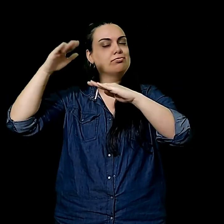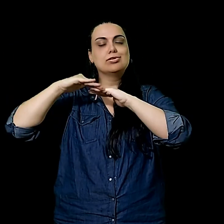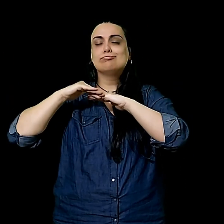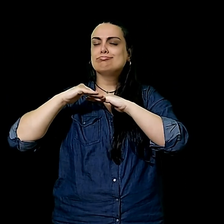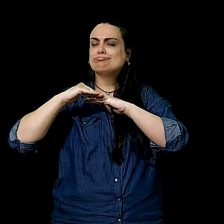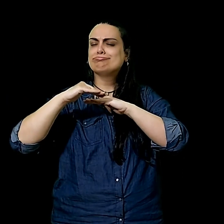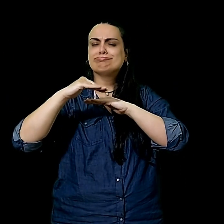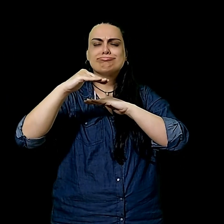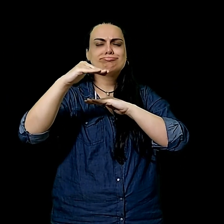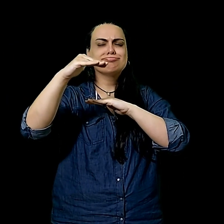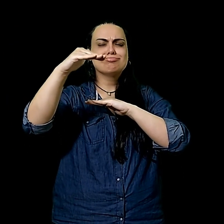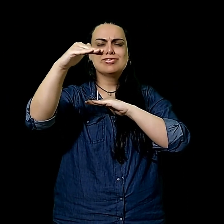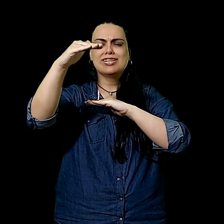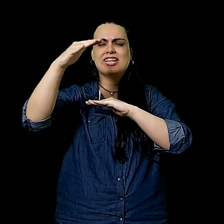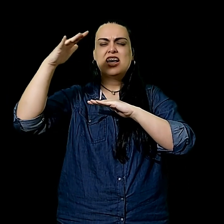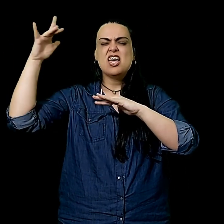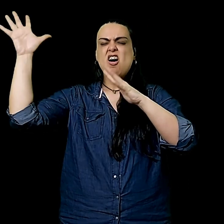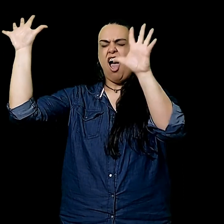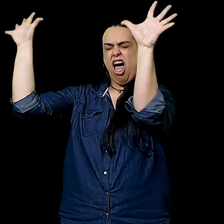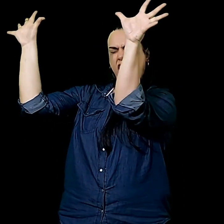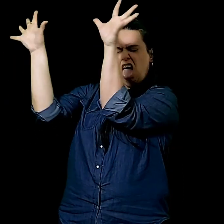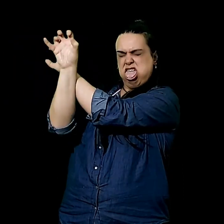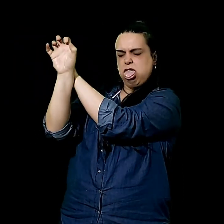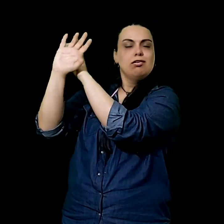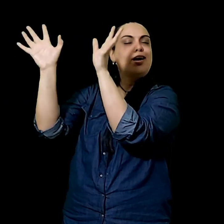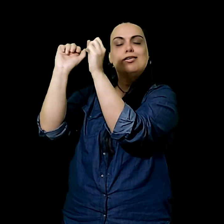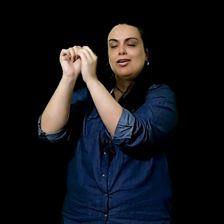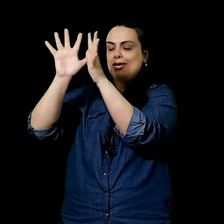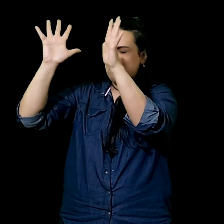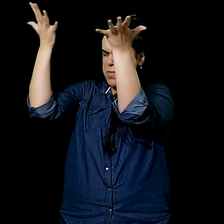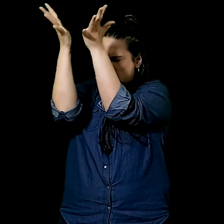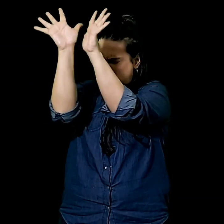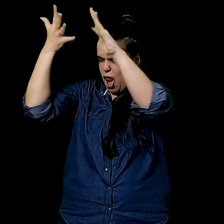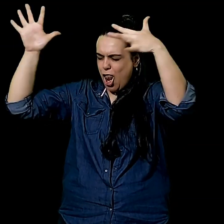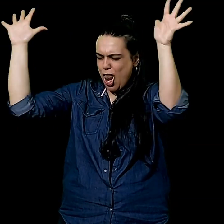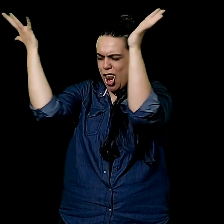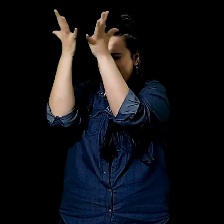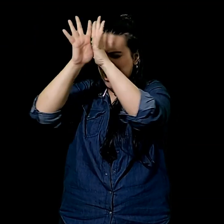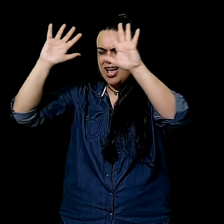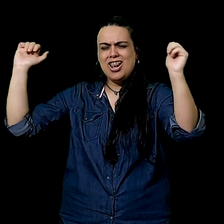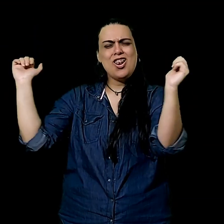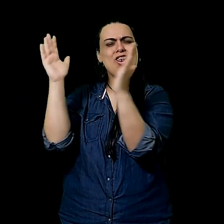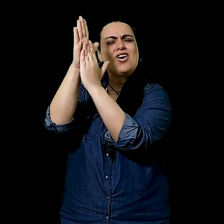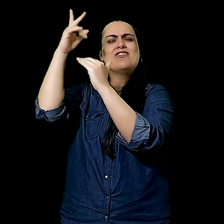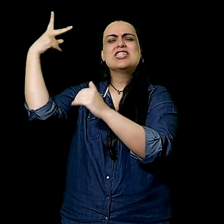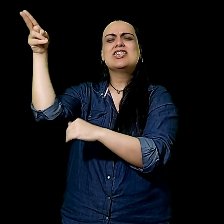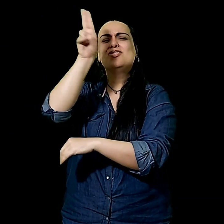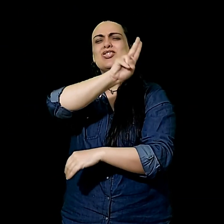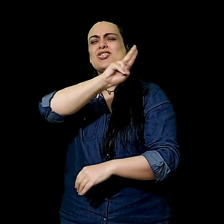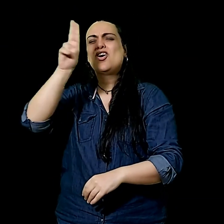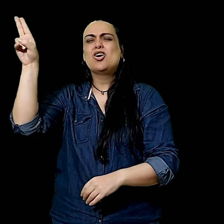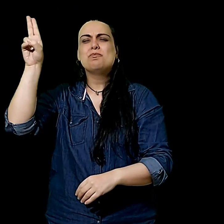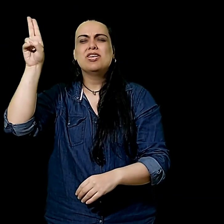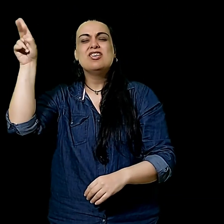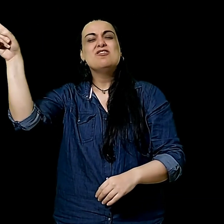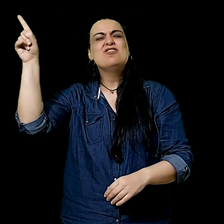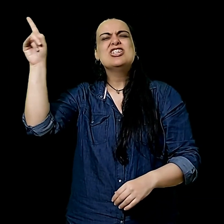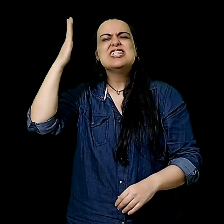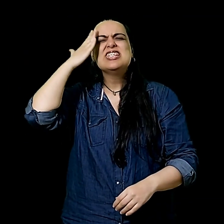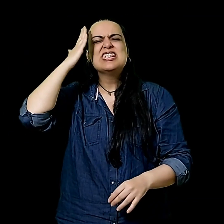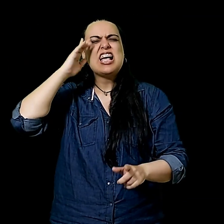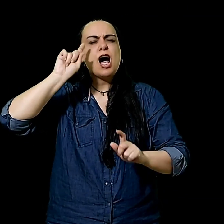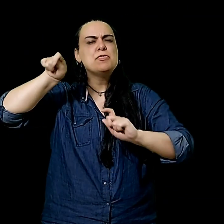não apagam a grandeza dele. Bendito seja o teu nome. Tu chama as estrelas pelo nome e elas